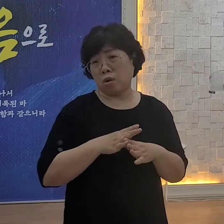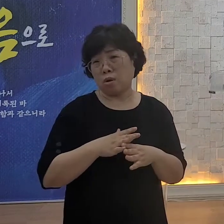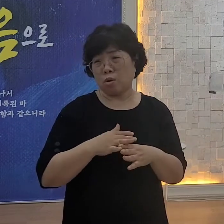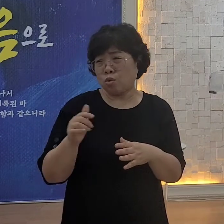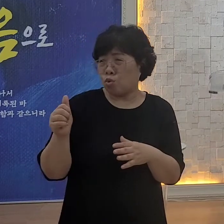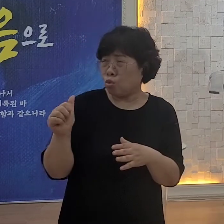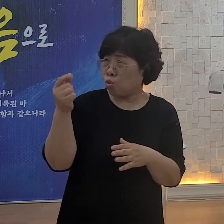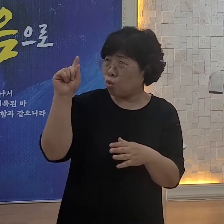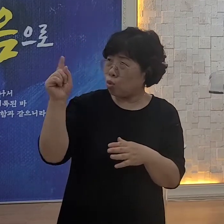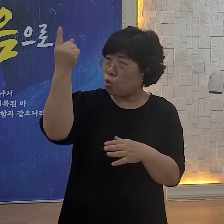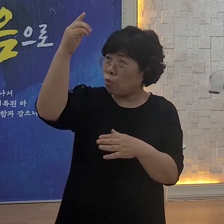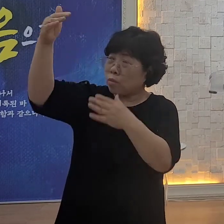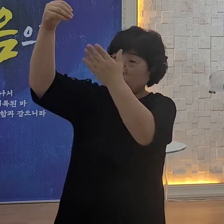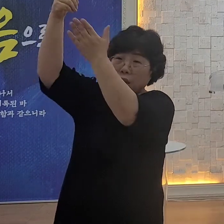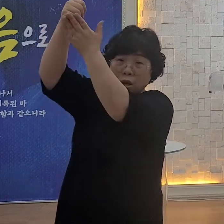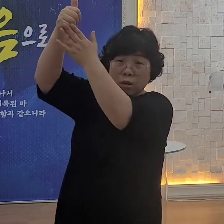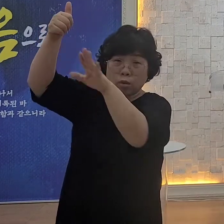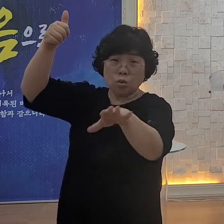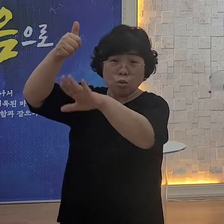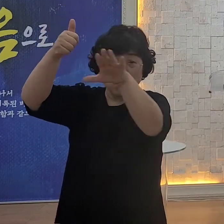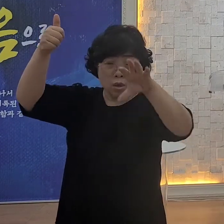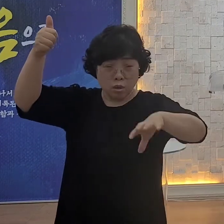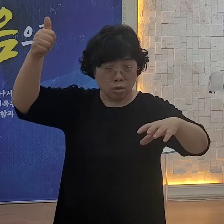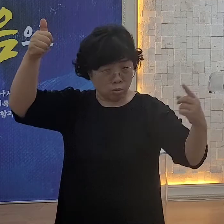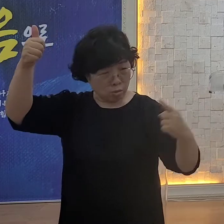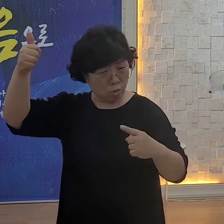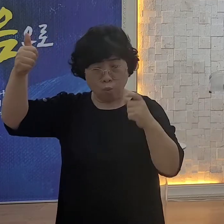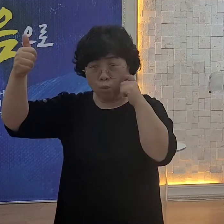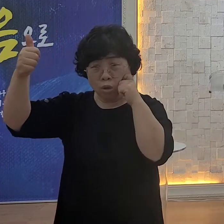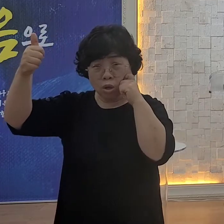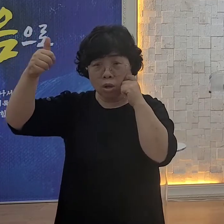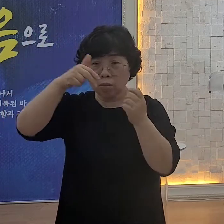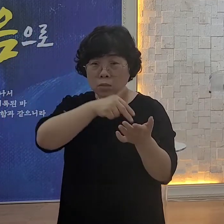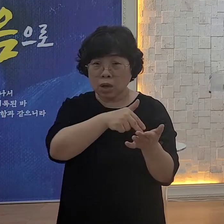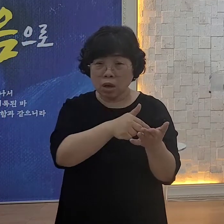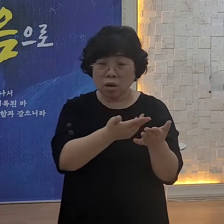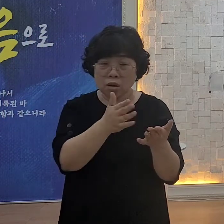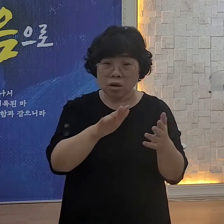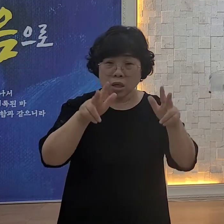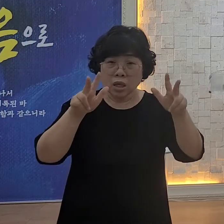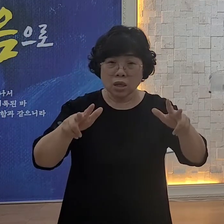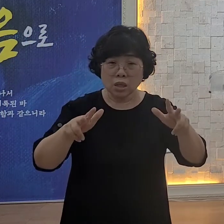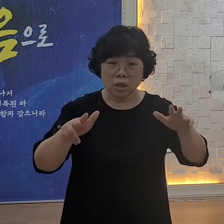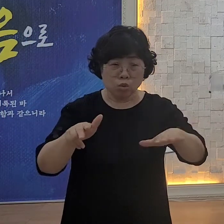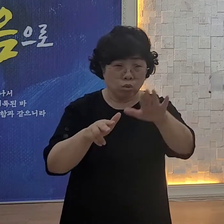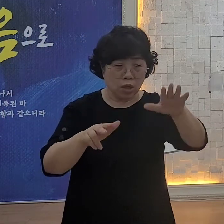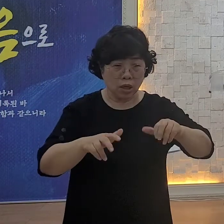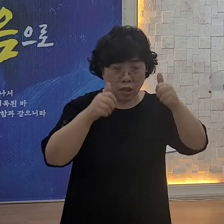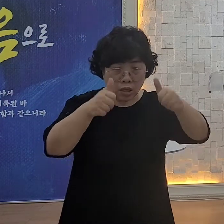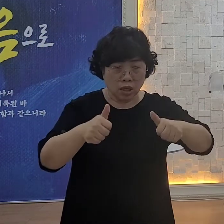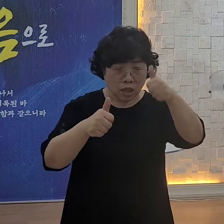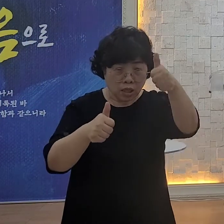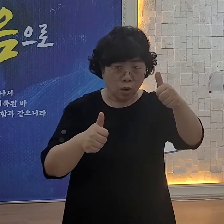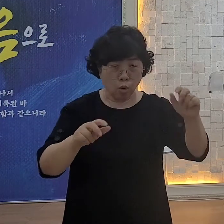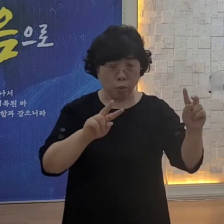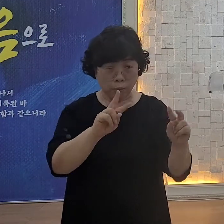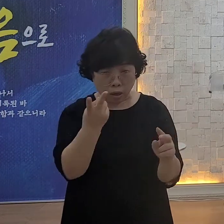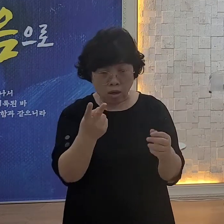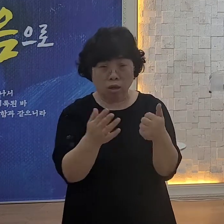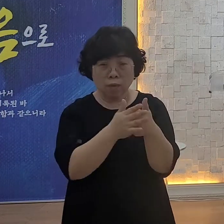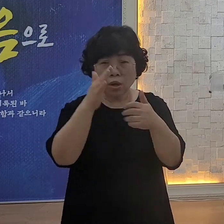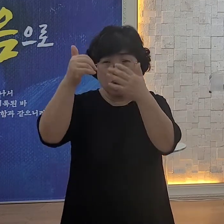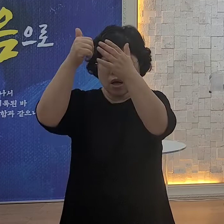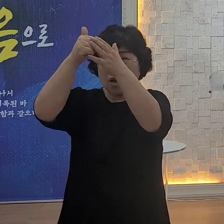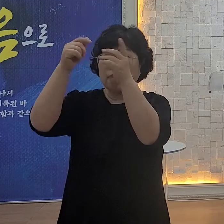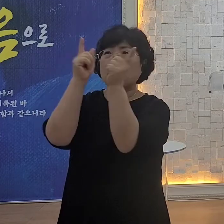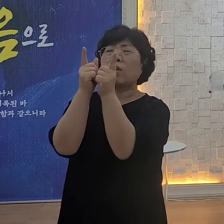하나님. 우리는 정말 하나님 앞에 설 수 없는 존재인데 이제는 우리가 제사장이라는 직분을 받아가지고 하나님 앞에 가고